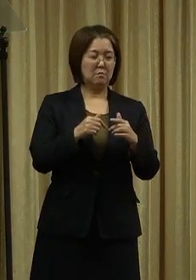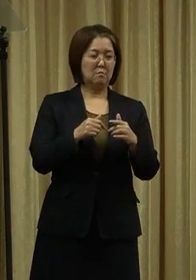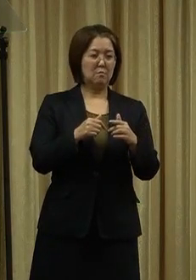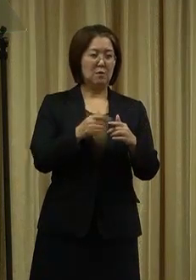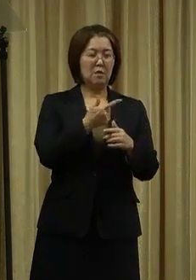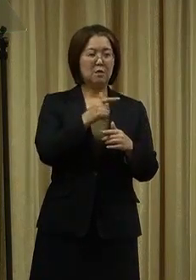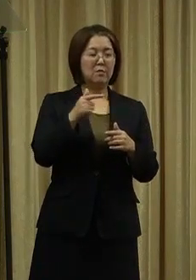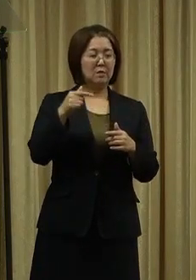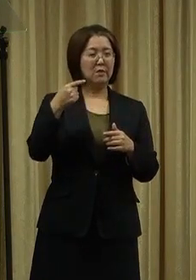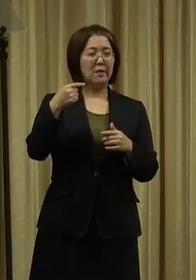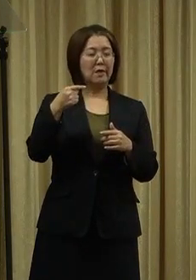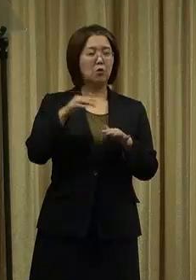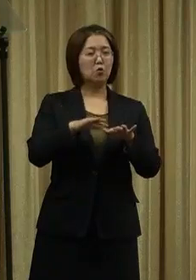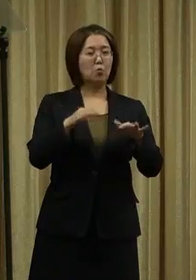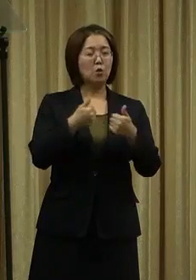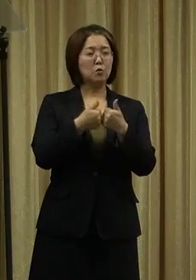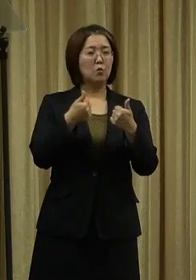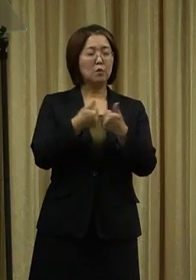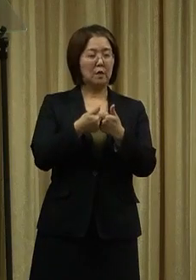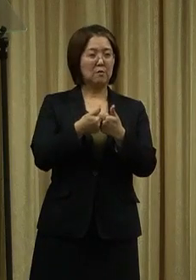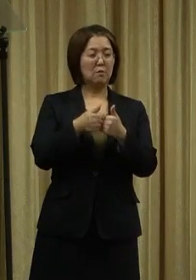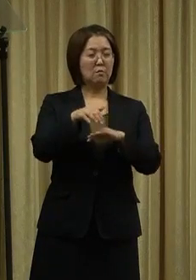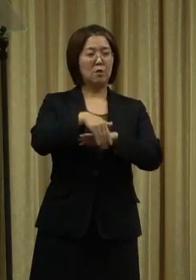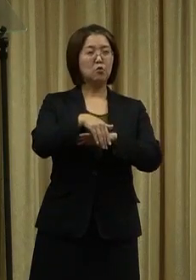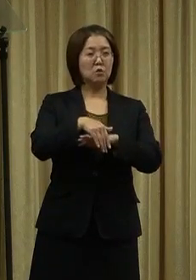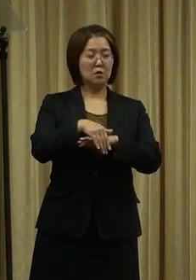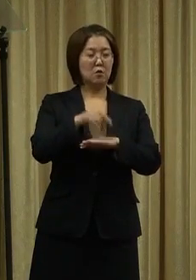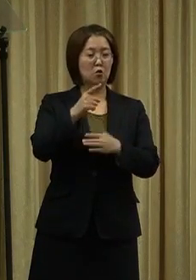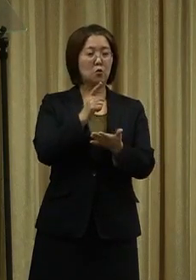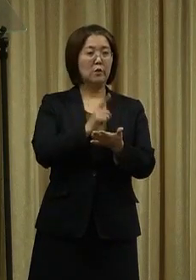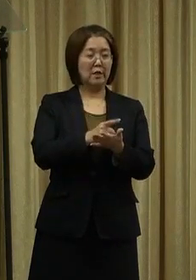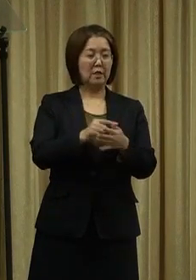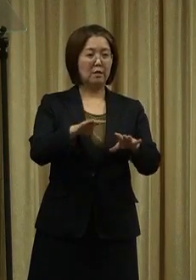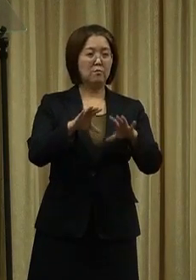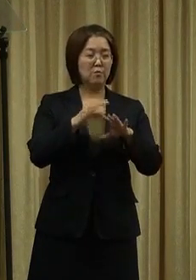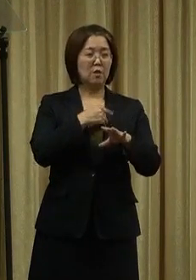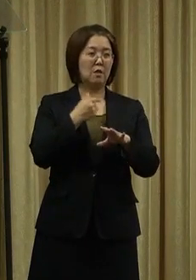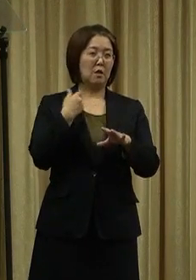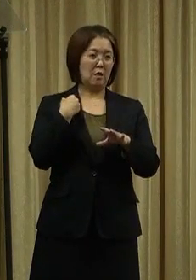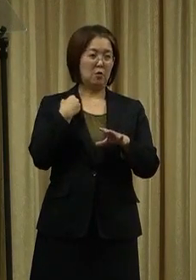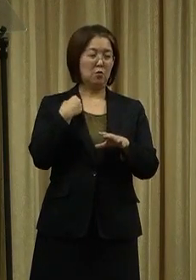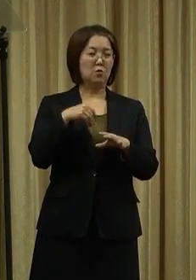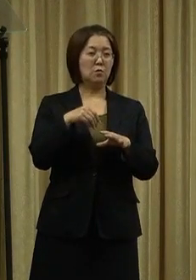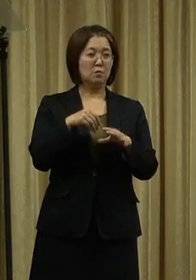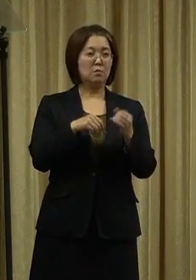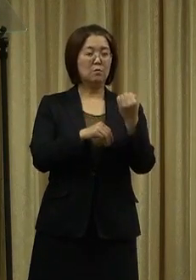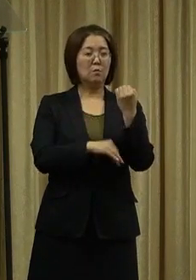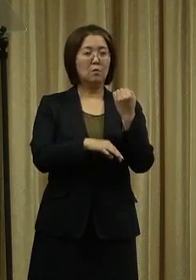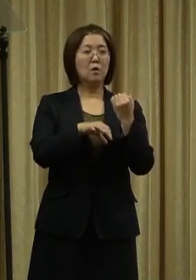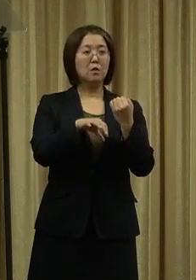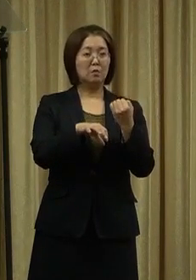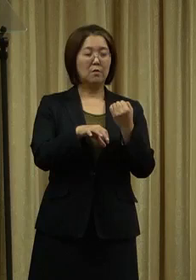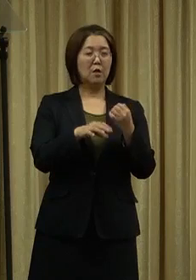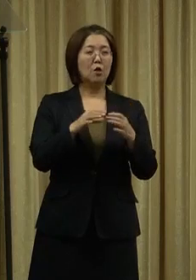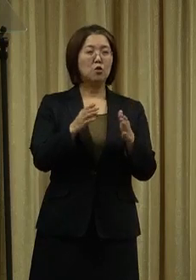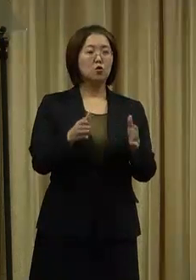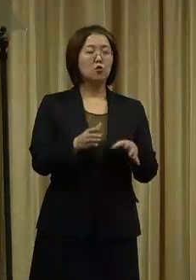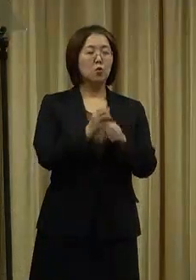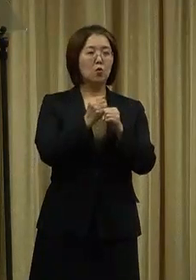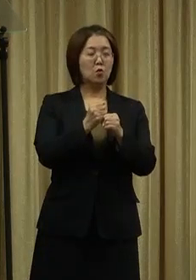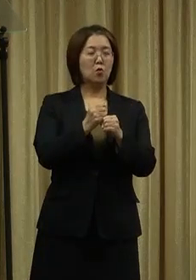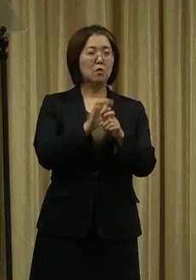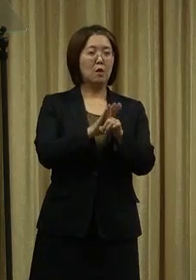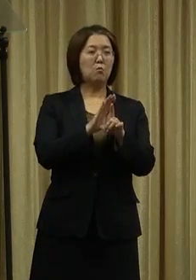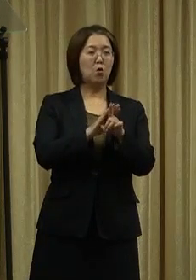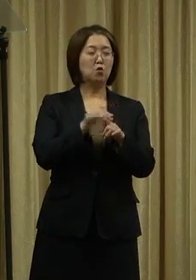まざまな子どもに関する相談窓口をワンストップで集約する拠点となる子ども総合サポートプラザ仮称です